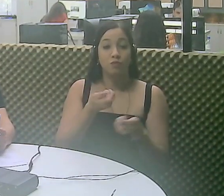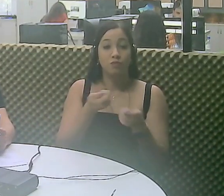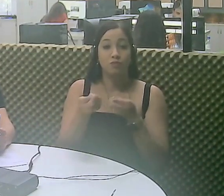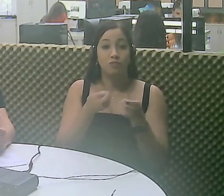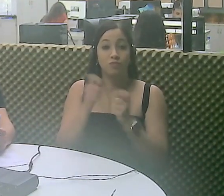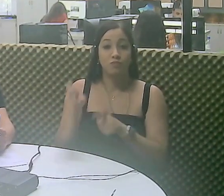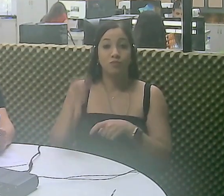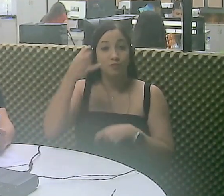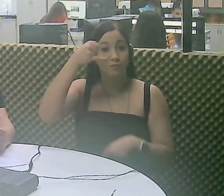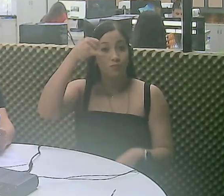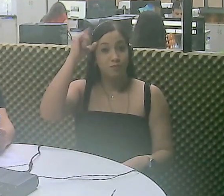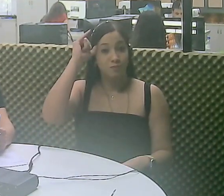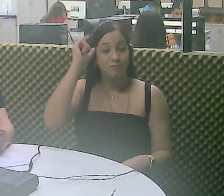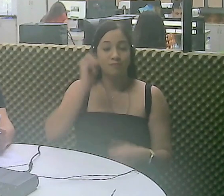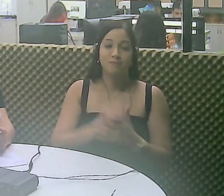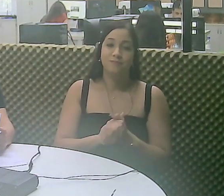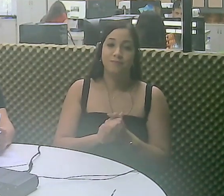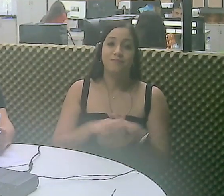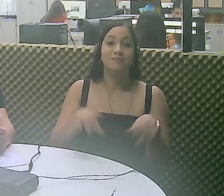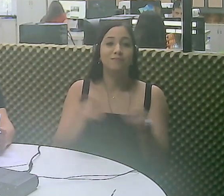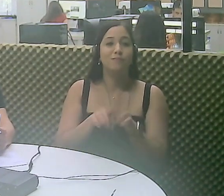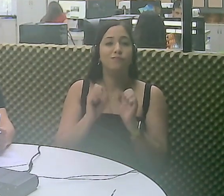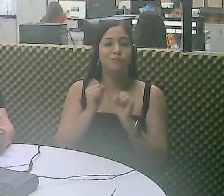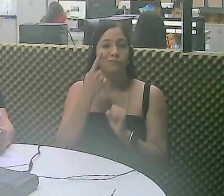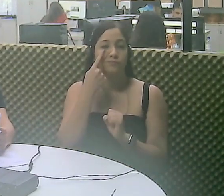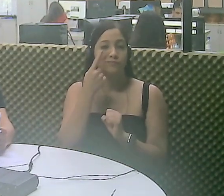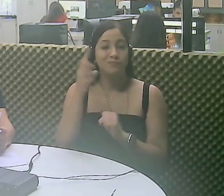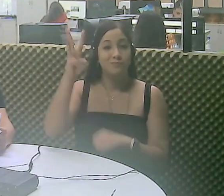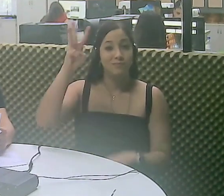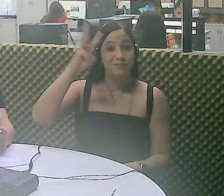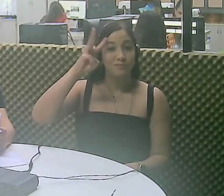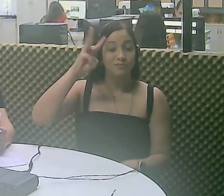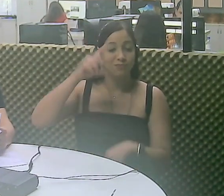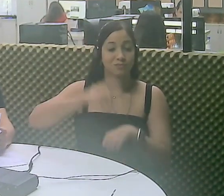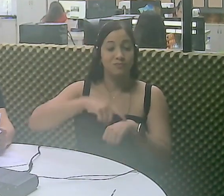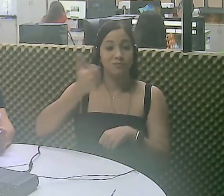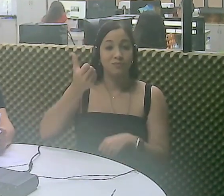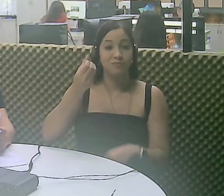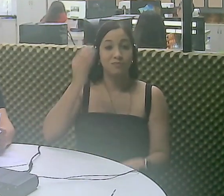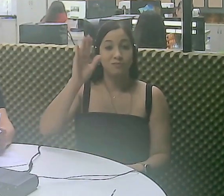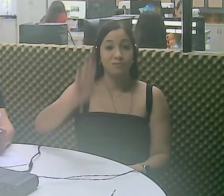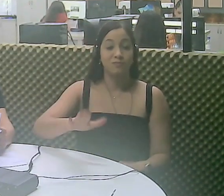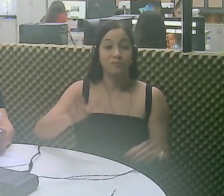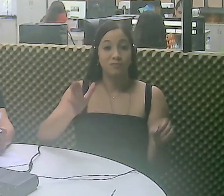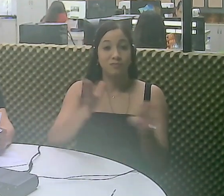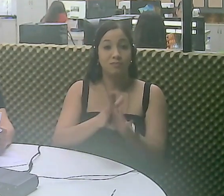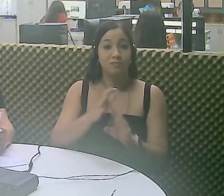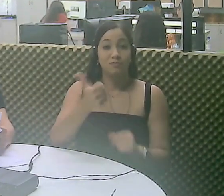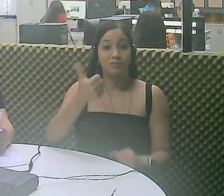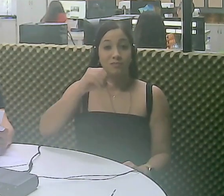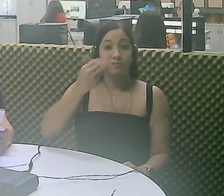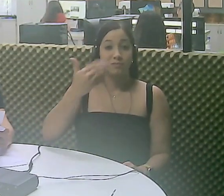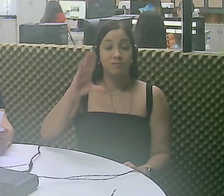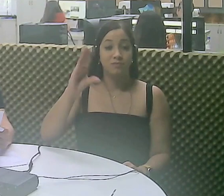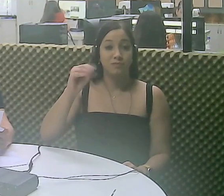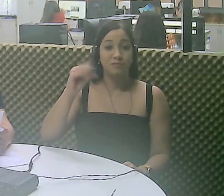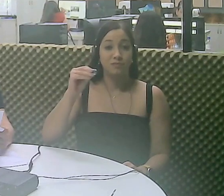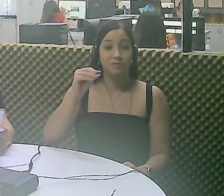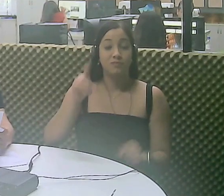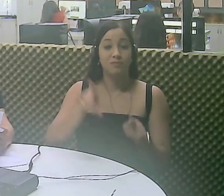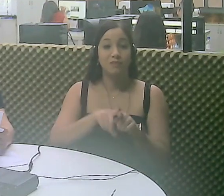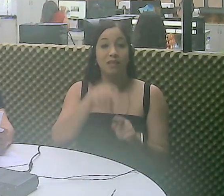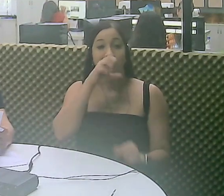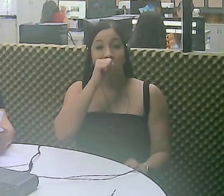Negócios Rurais, Novo Agro, e pode ser conferido às terças, das 4 da tarde às 7h30 da noite, aos